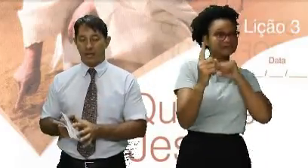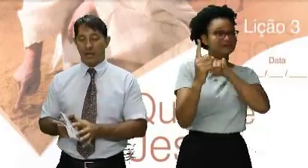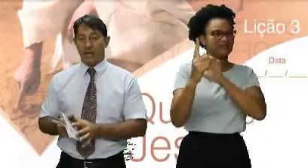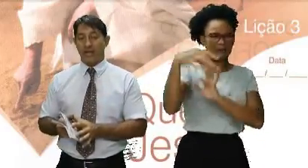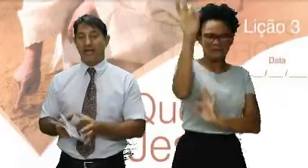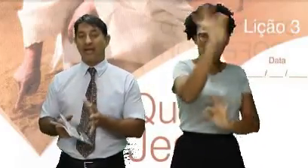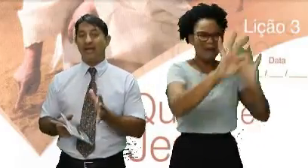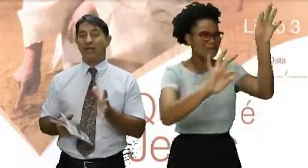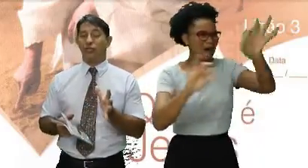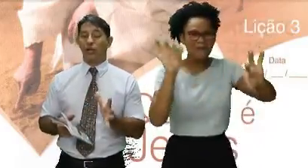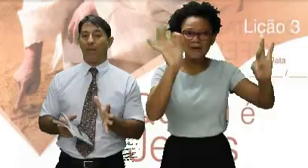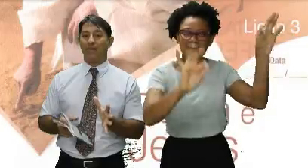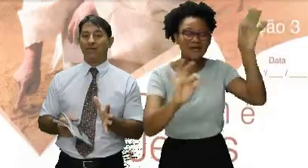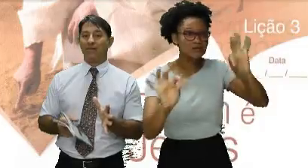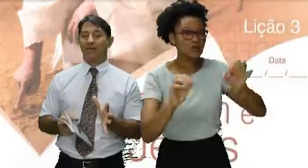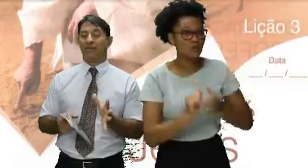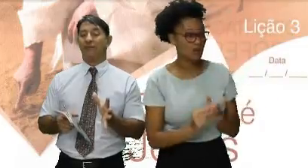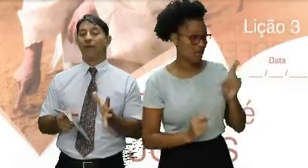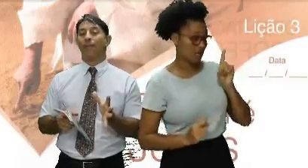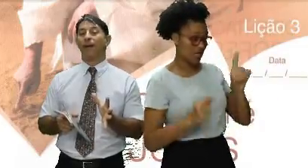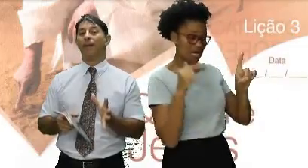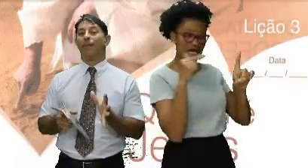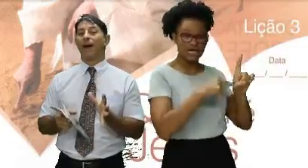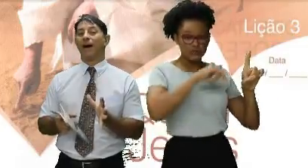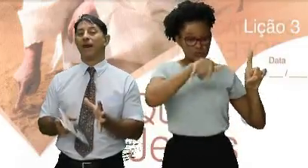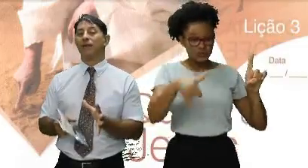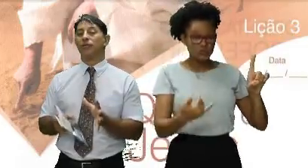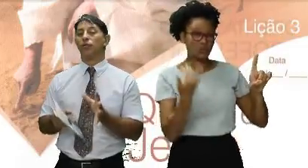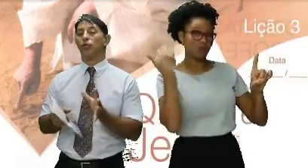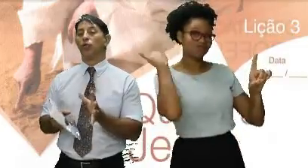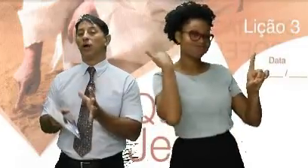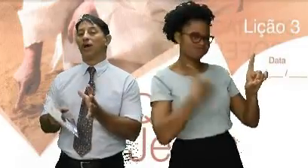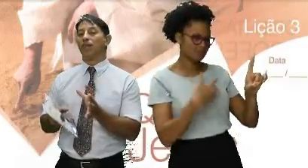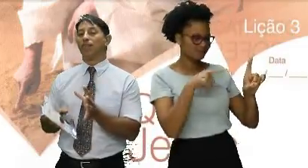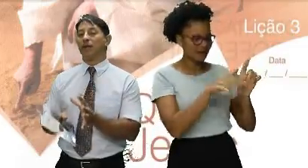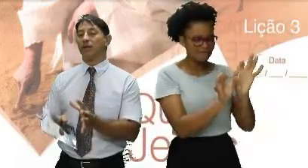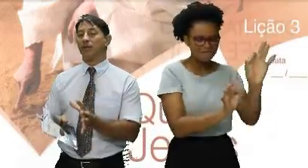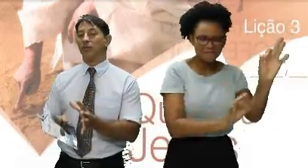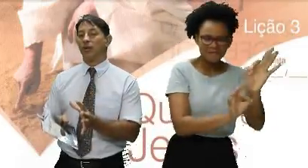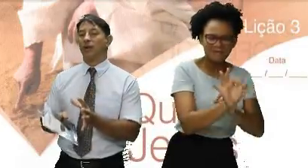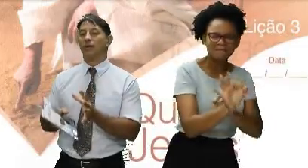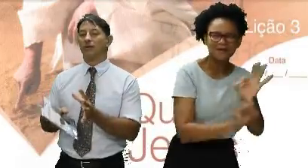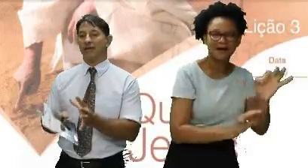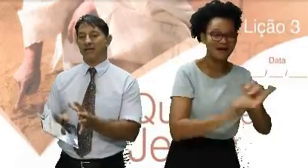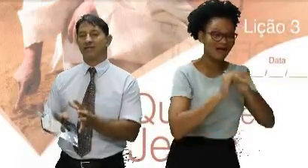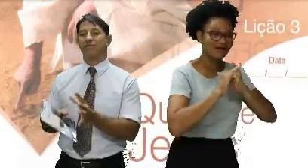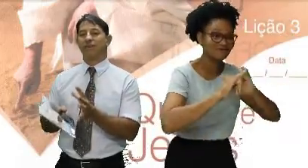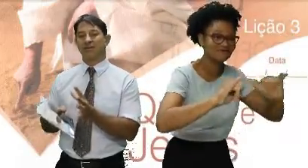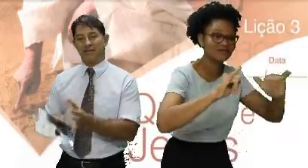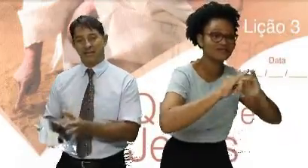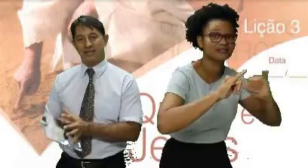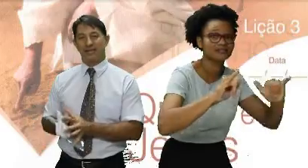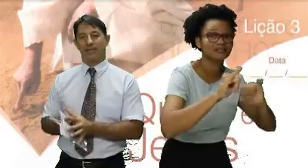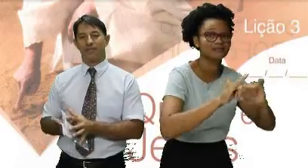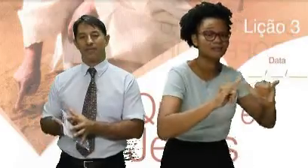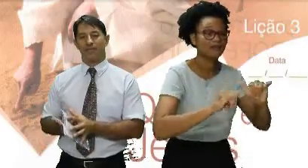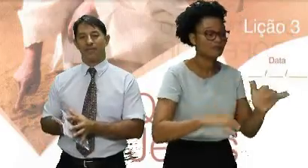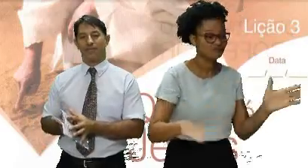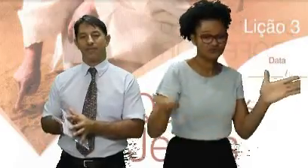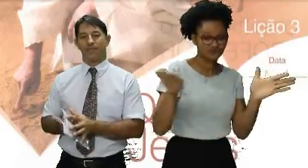Santo. E que João Batista estava preparando o caminho desse